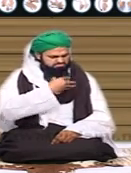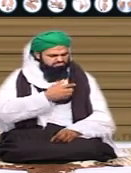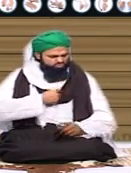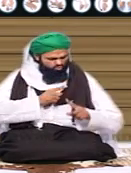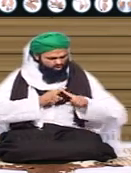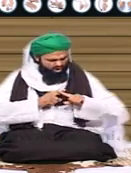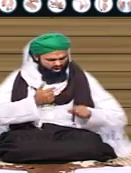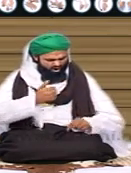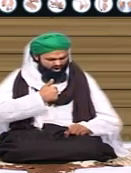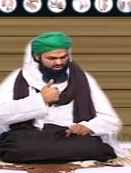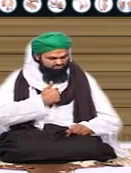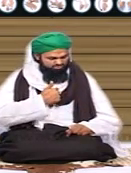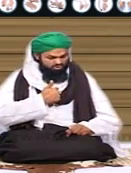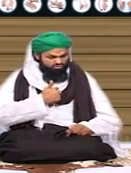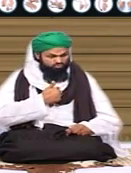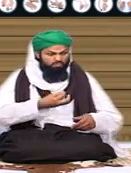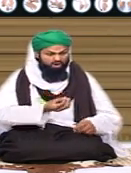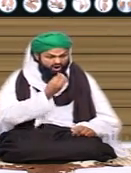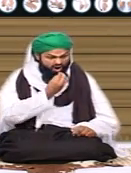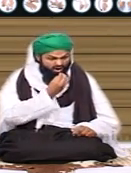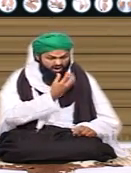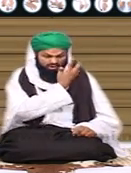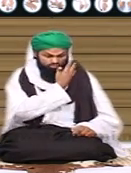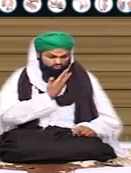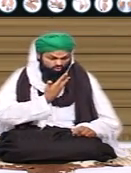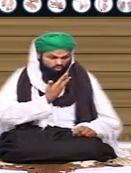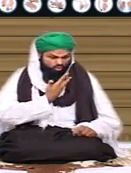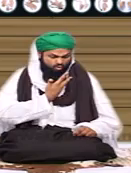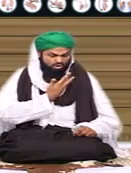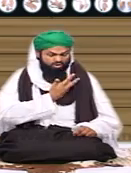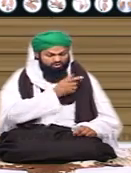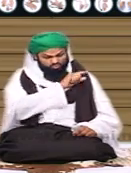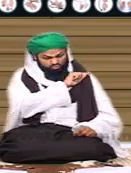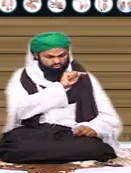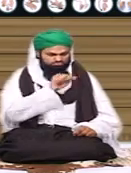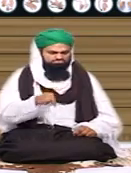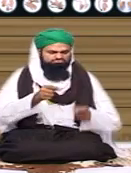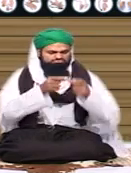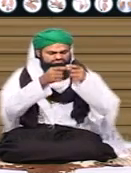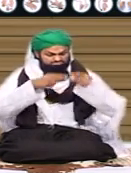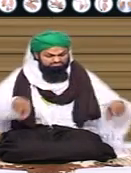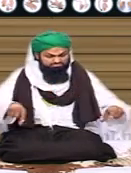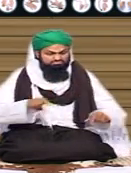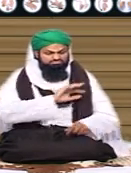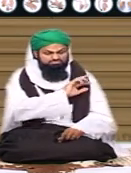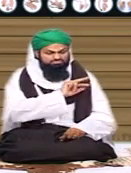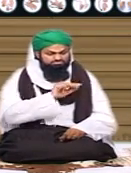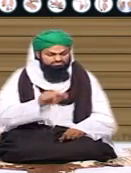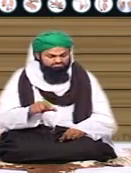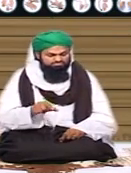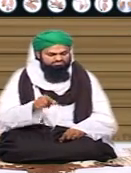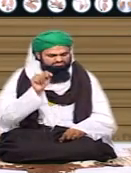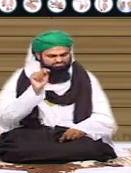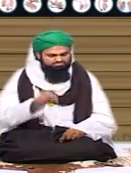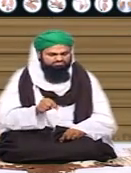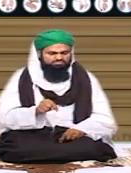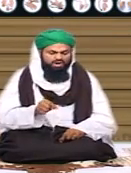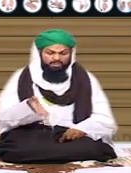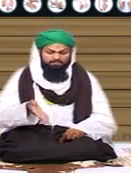کو کوسنے لگے کہ تیری شکم پروری کا شوق، پیٹ بھرنے کا شوق تجھے ایسی مجلس میں